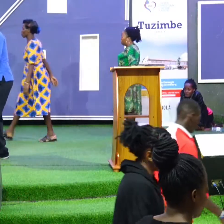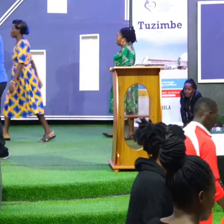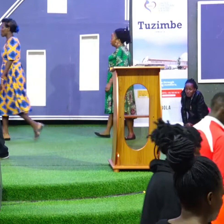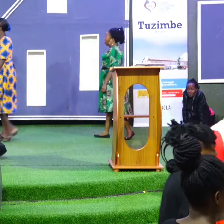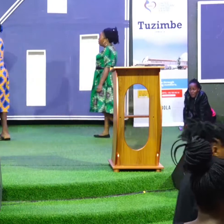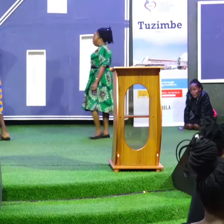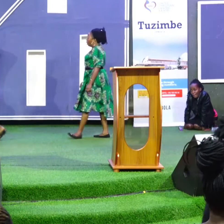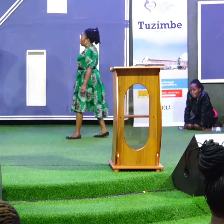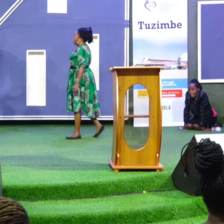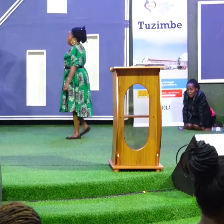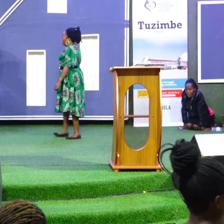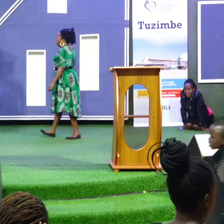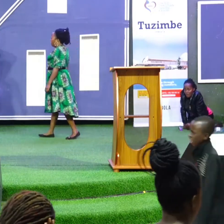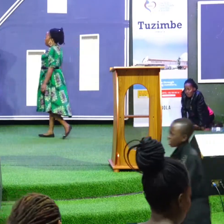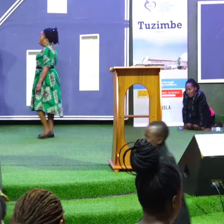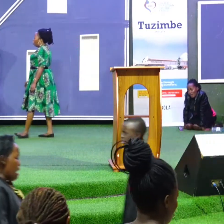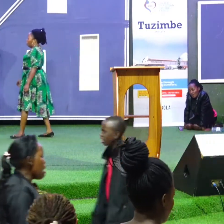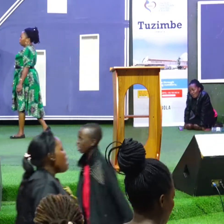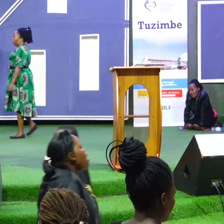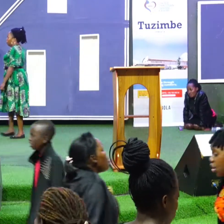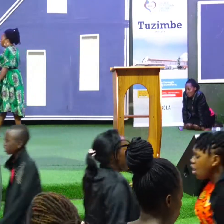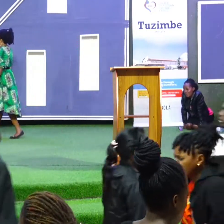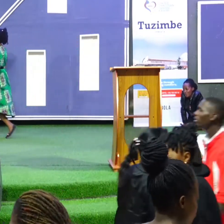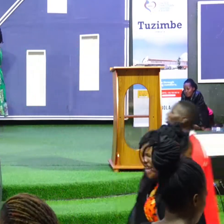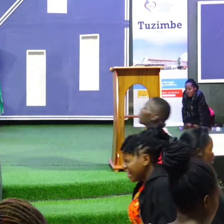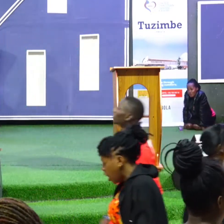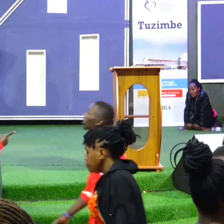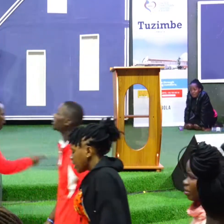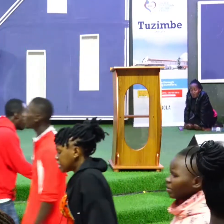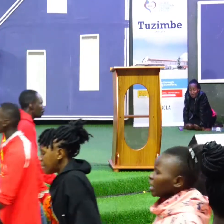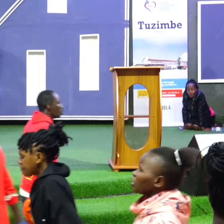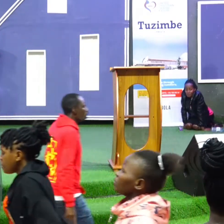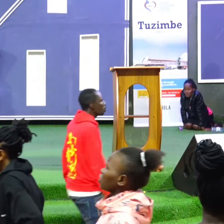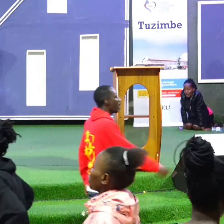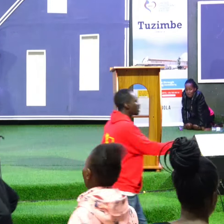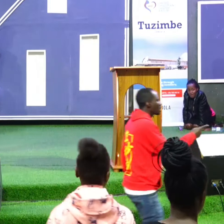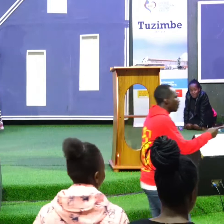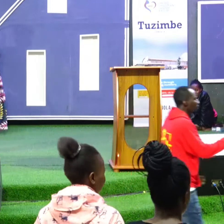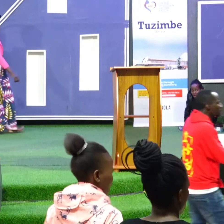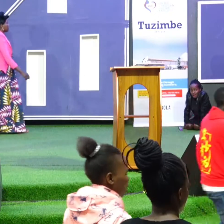tukwebaza Machagoru walero, tukwe mazama chagoru walero, kwenanjini chitibwa.